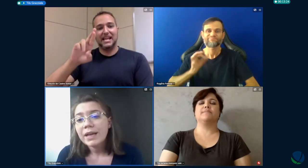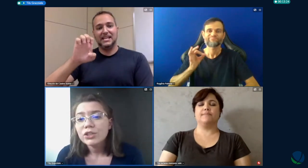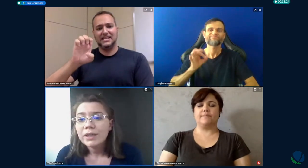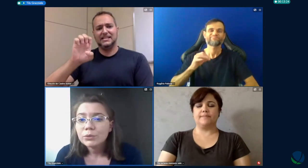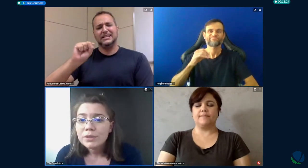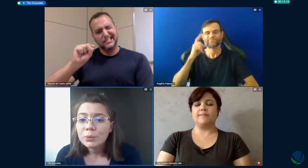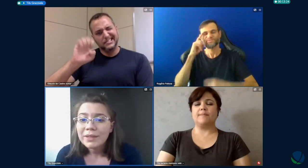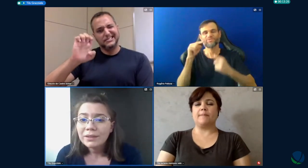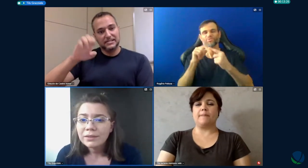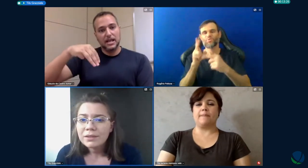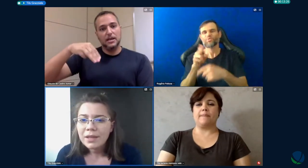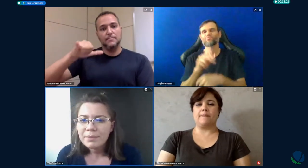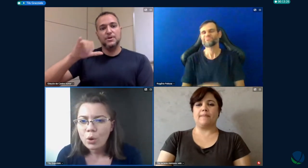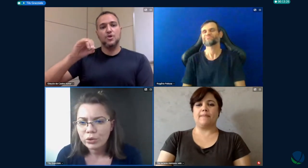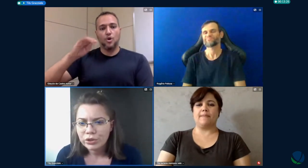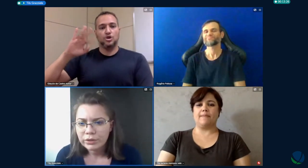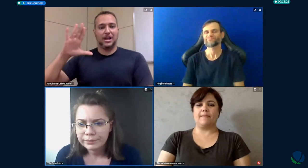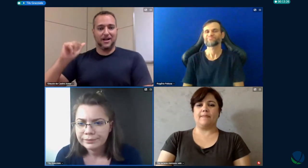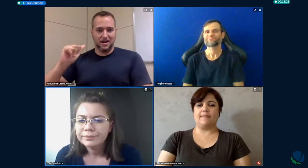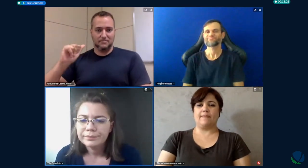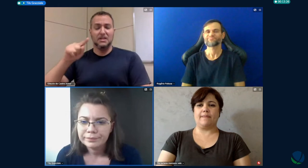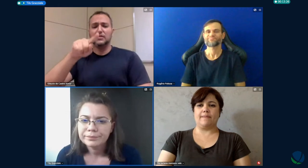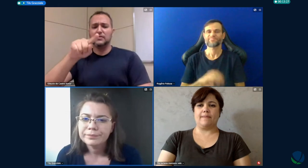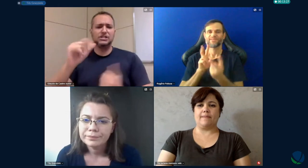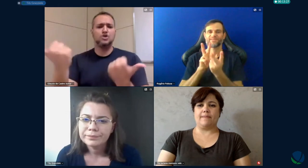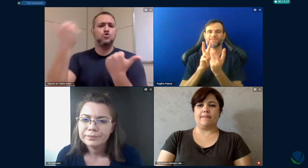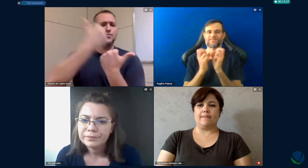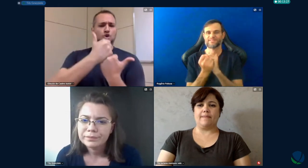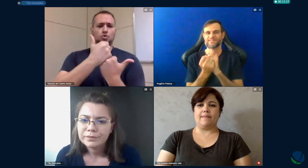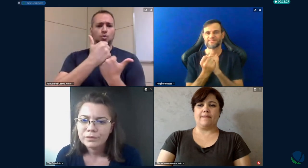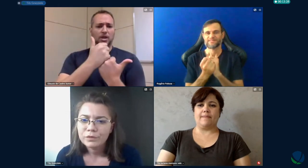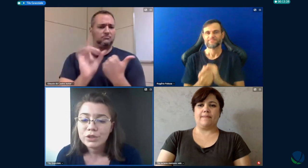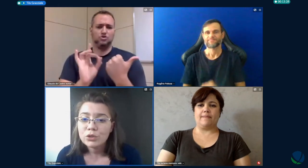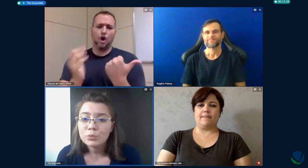Na verdade, tradução intersemiótica.